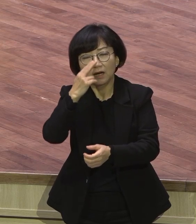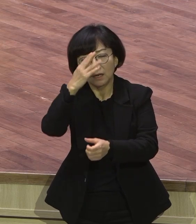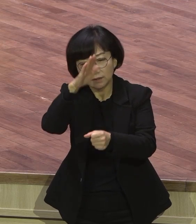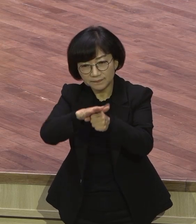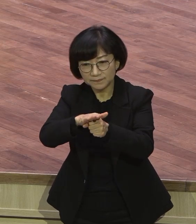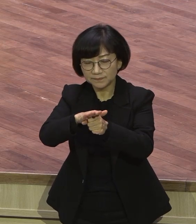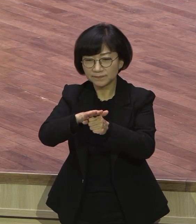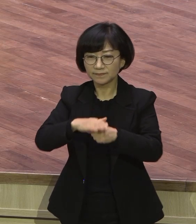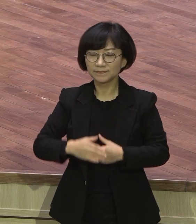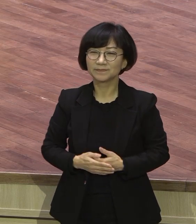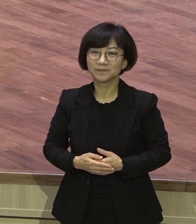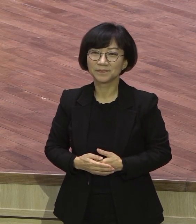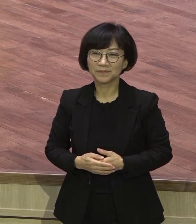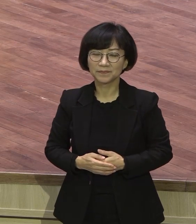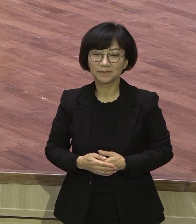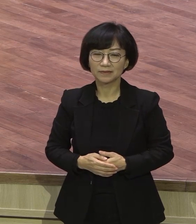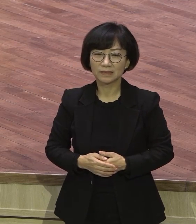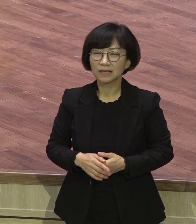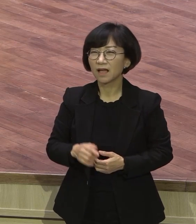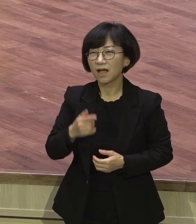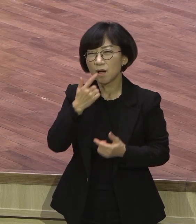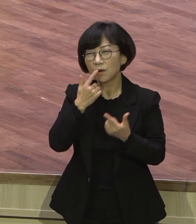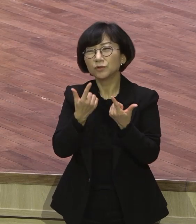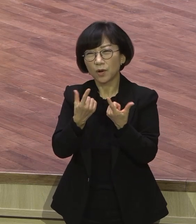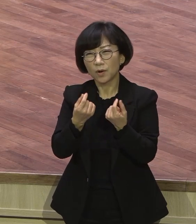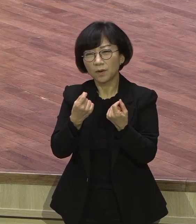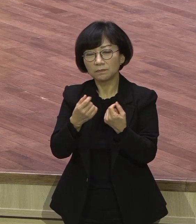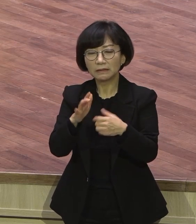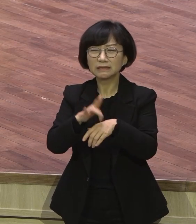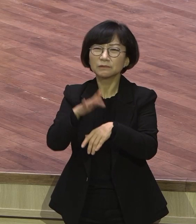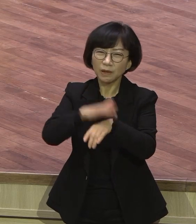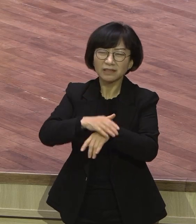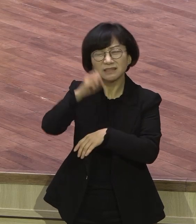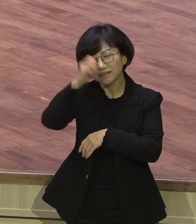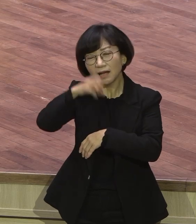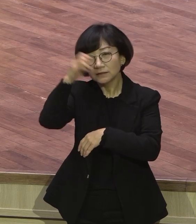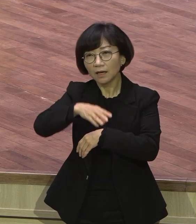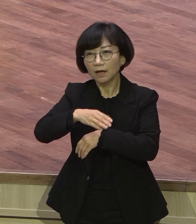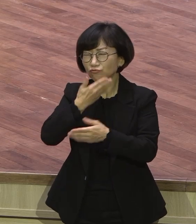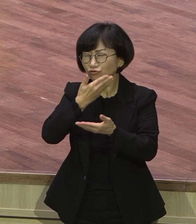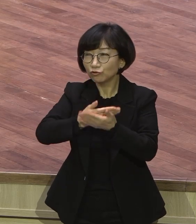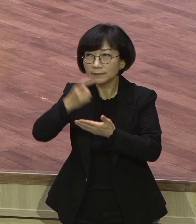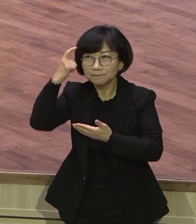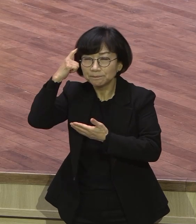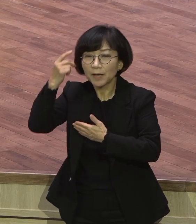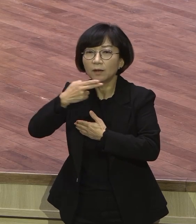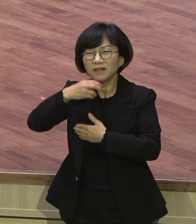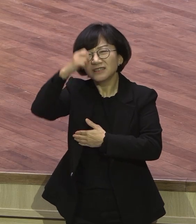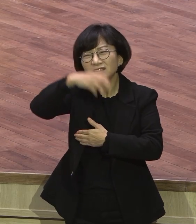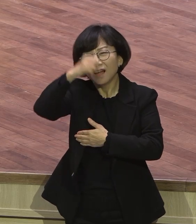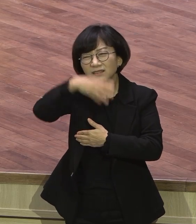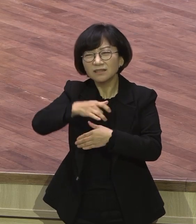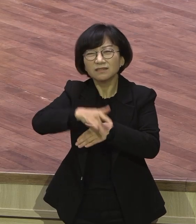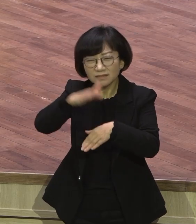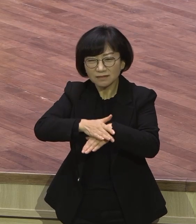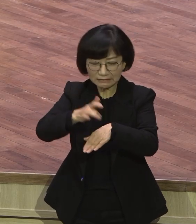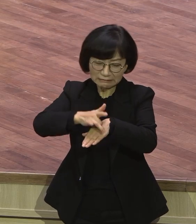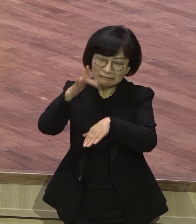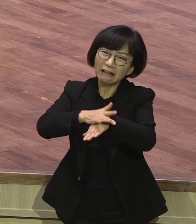이런 습관적 신앙 생활은 우리의 과감한 이